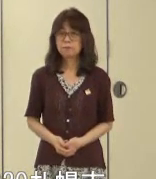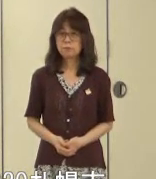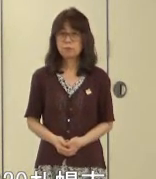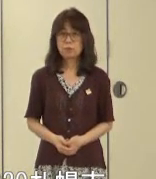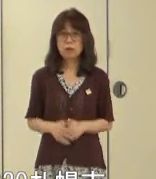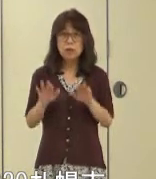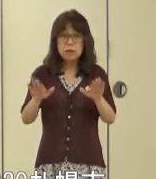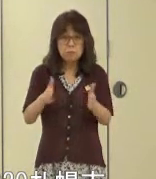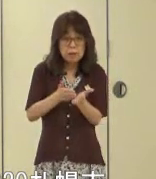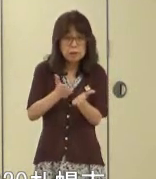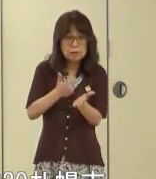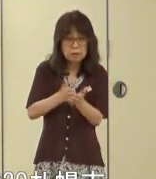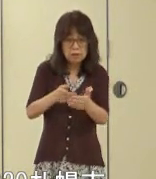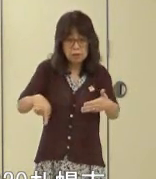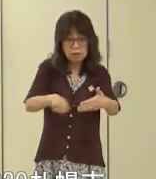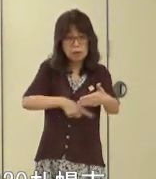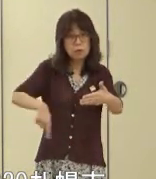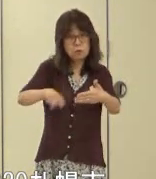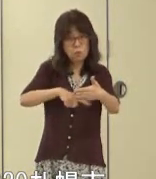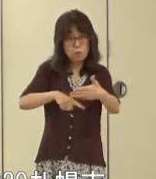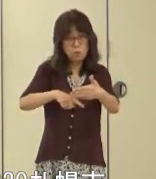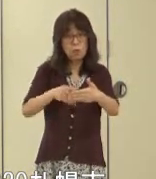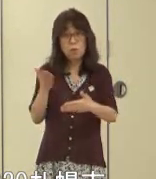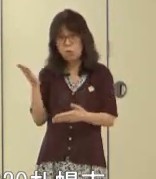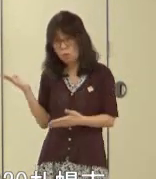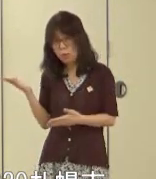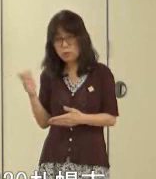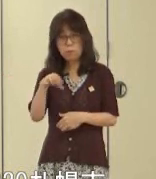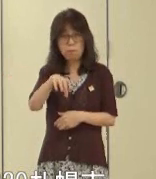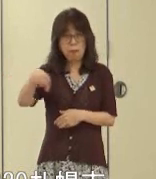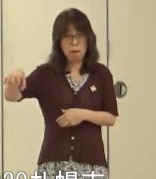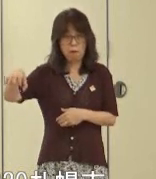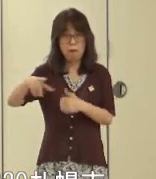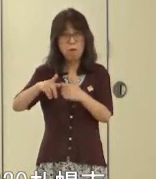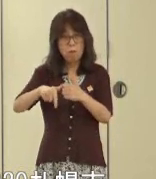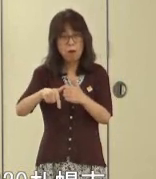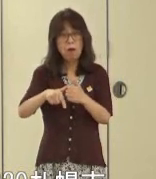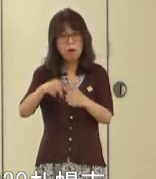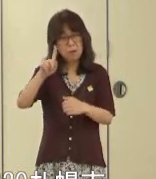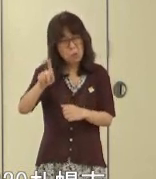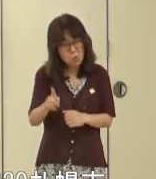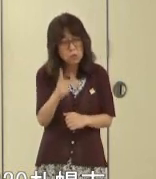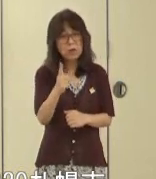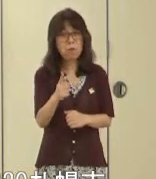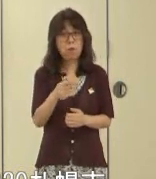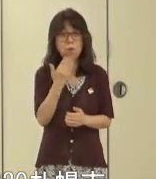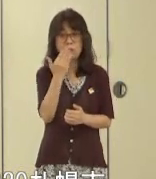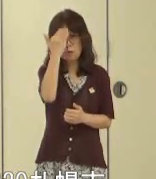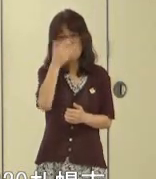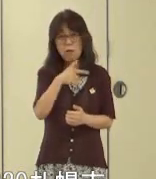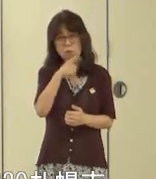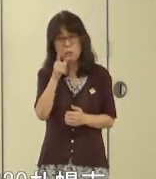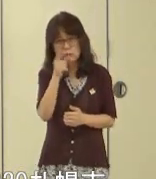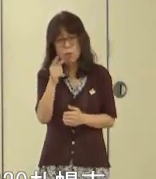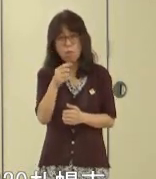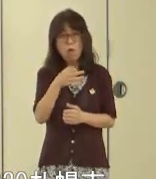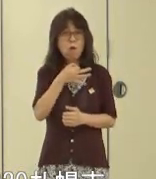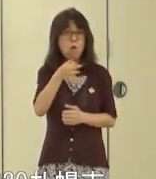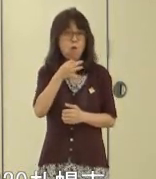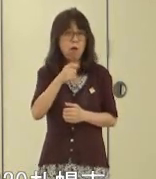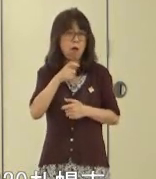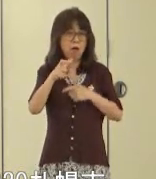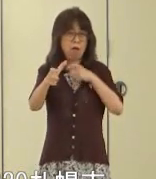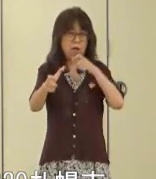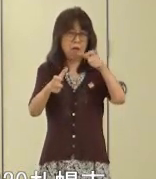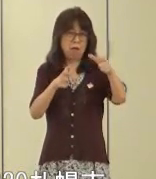まあ、こういった場においてはですね、まあ、どうしてもお酒を飲むと、まあ、声が大きくなりがちになりますので、まあ、